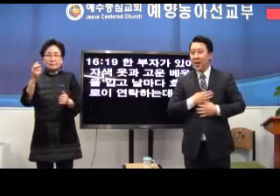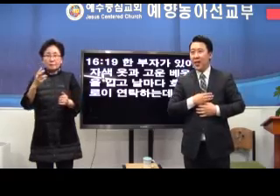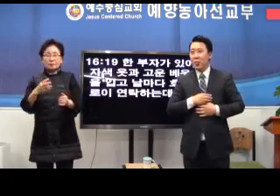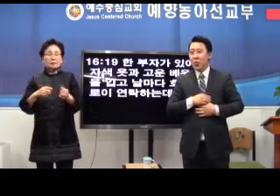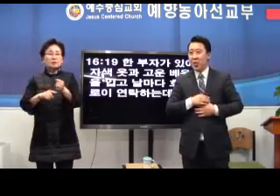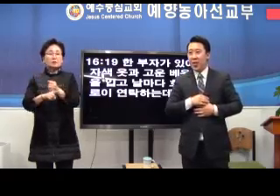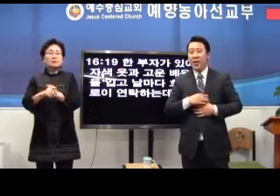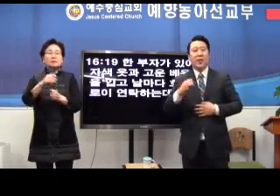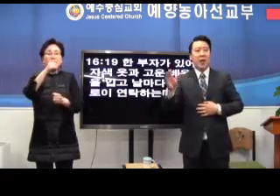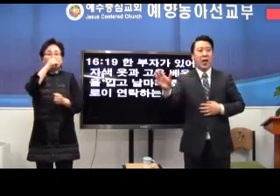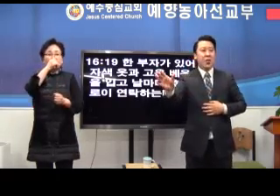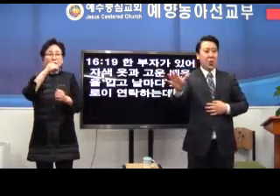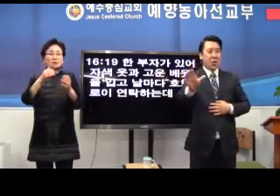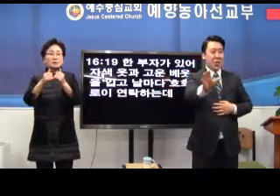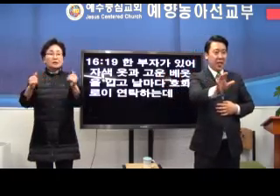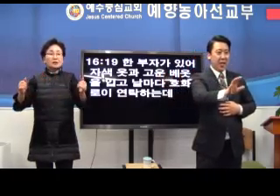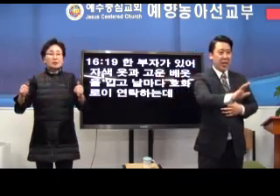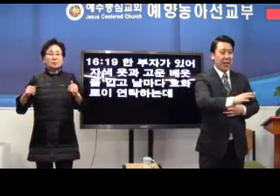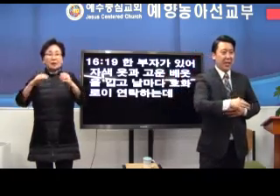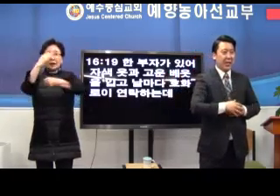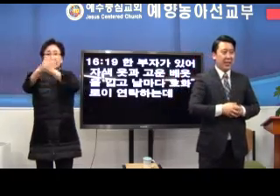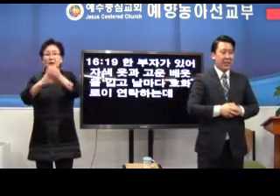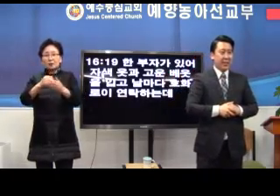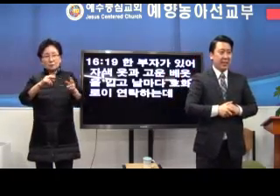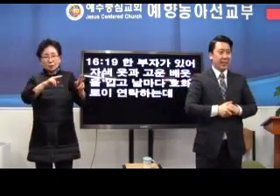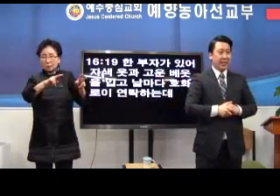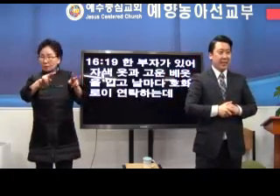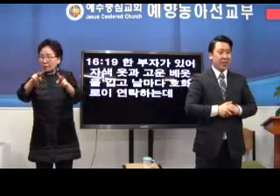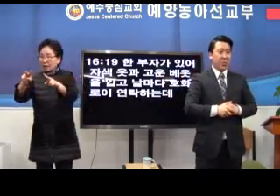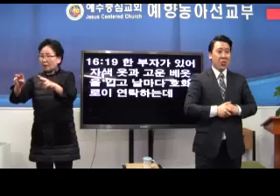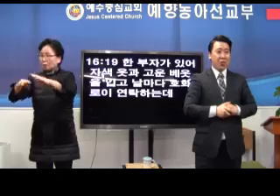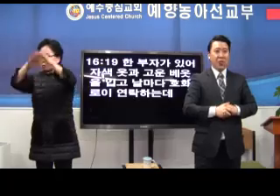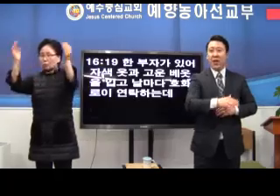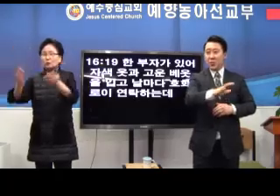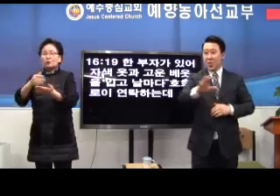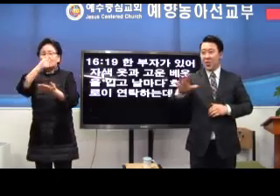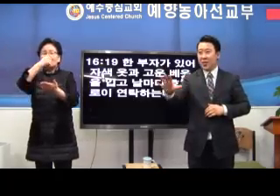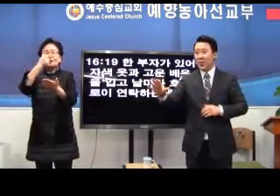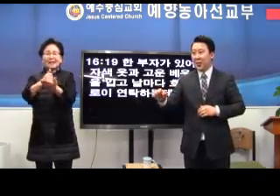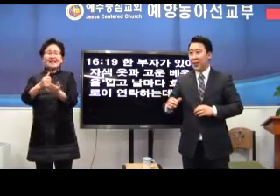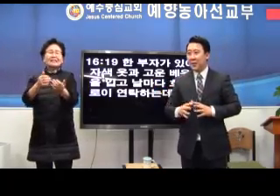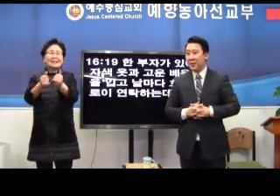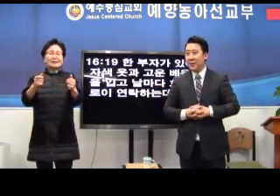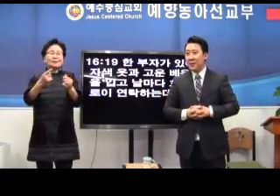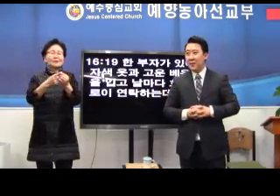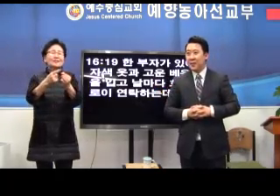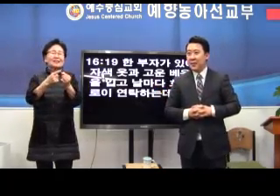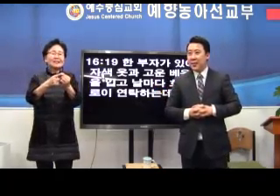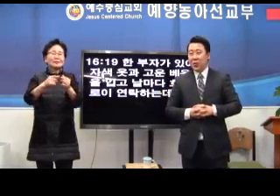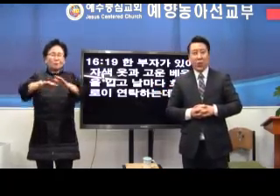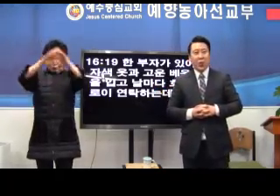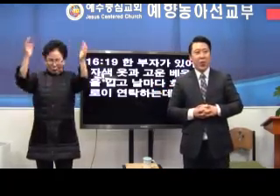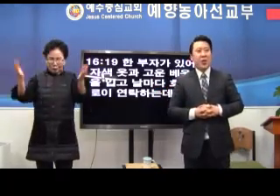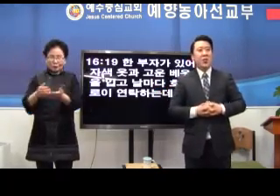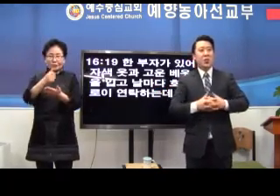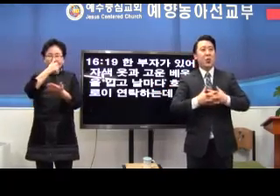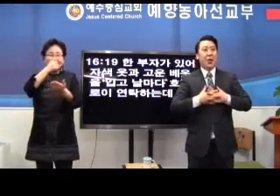하나님 보시기에 다 죄인이다. 첫 번째로 우린 다 죄인이라는 거예요. 그리고 이